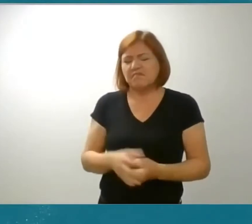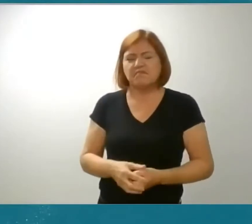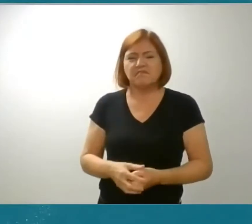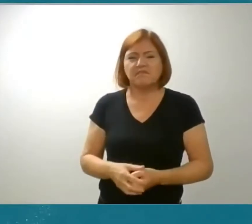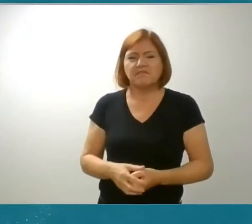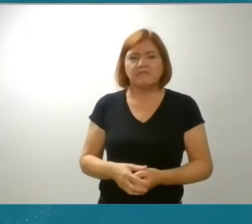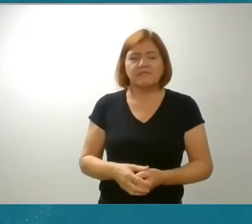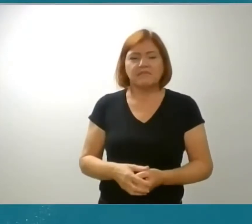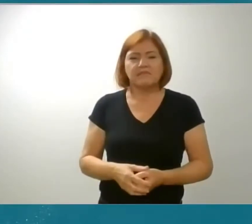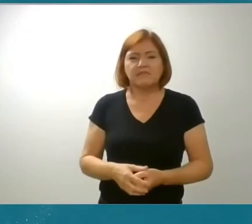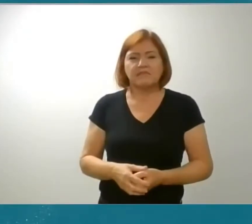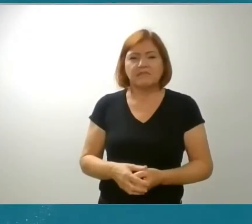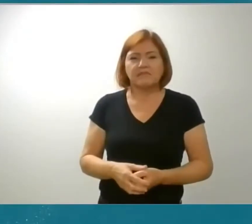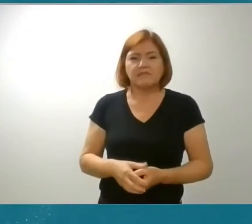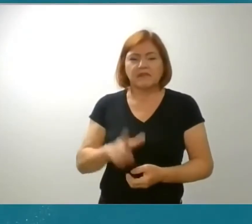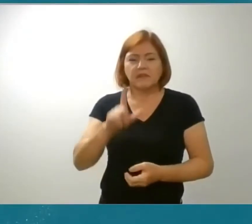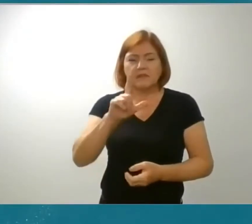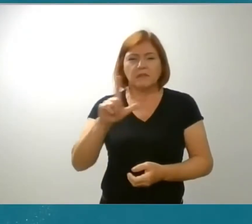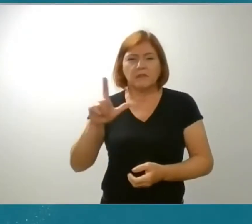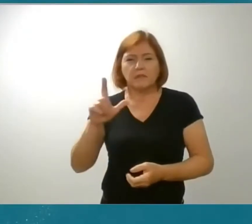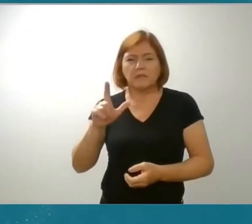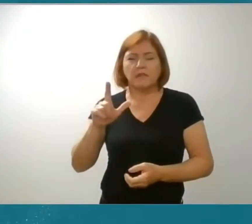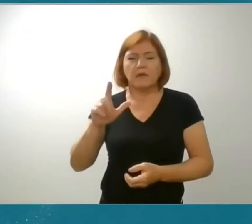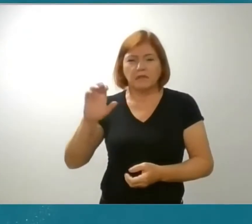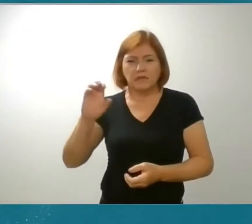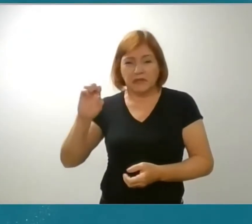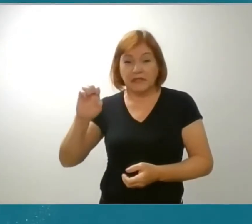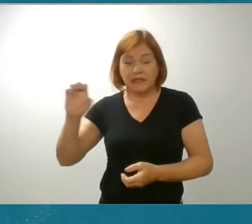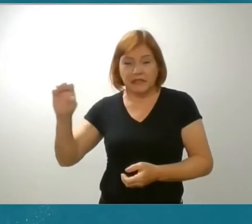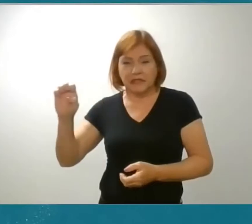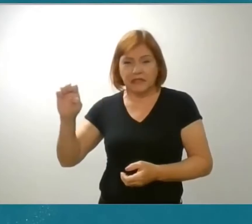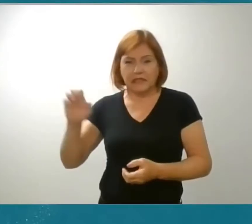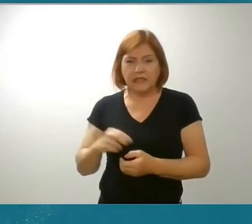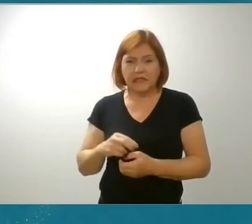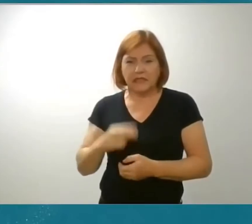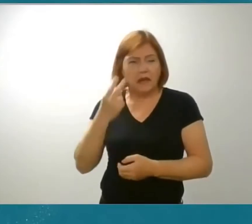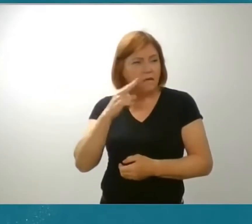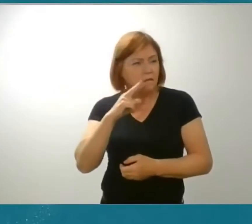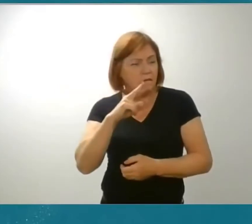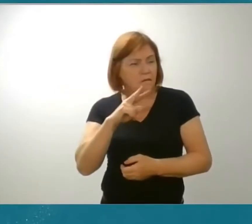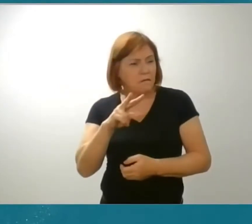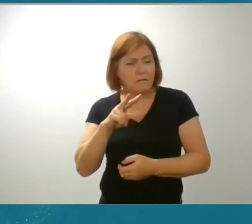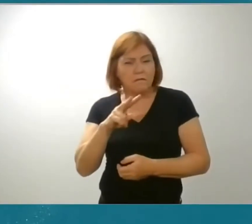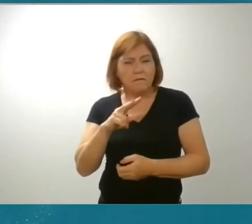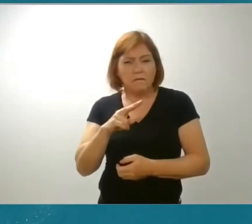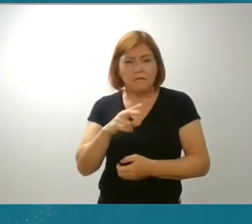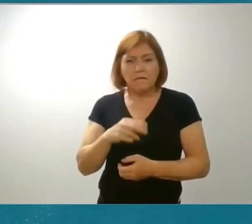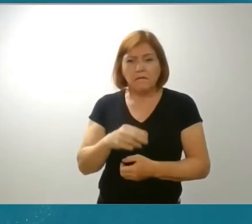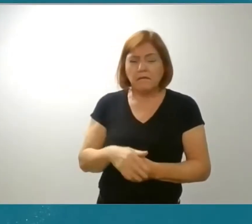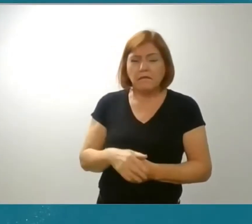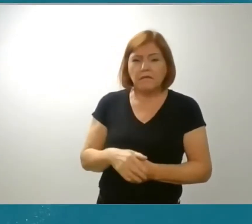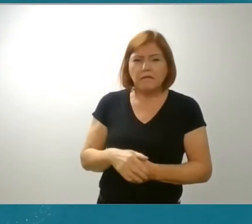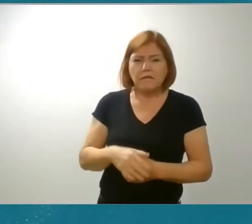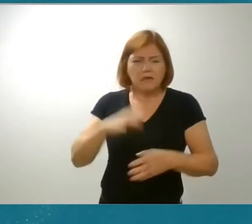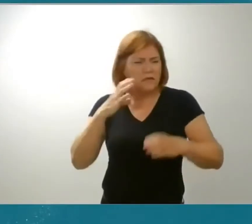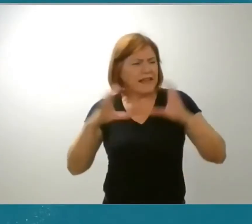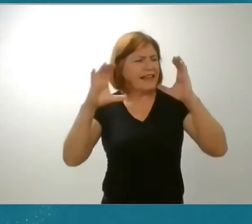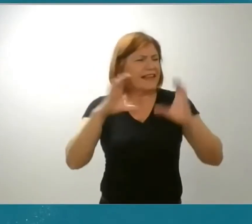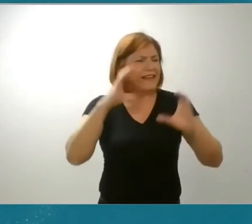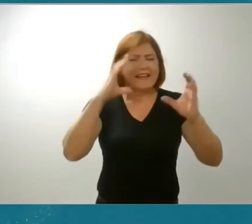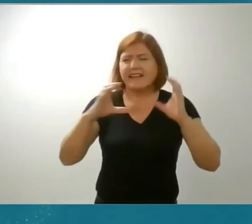você pensa que está servindo a Deus, você pensa, se você não lidar com o seu coração, você